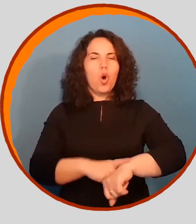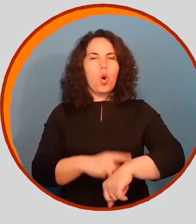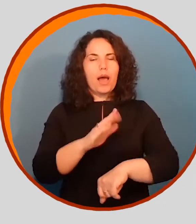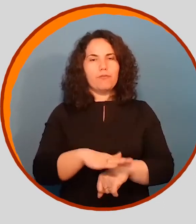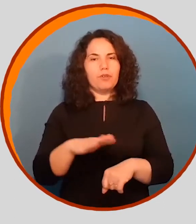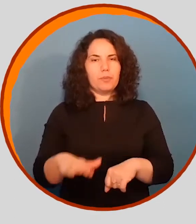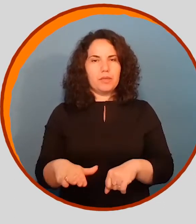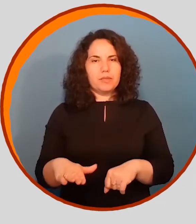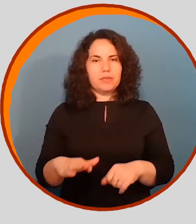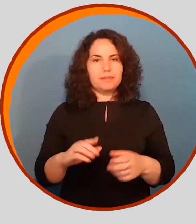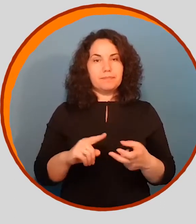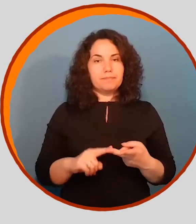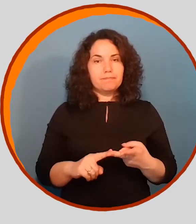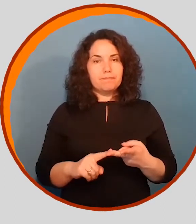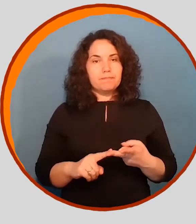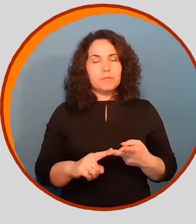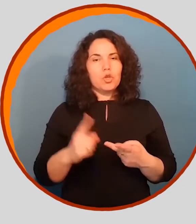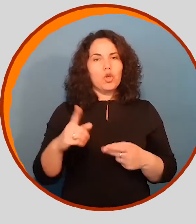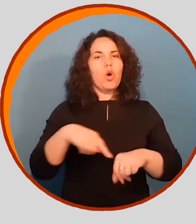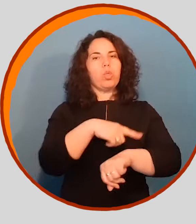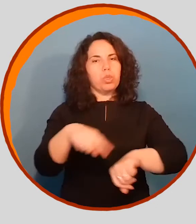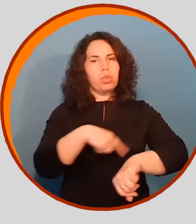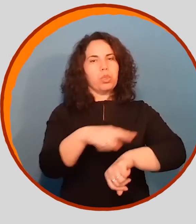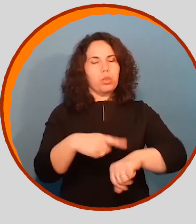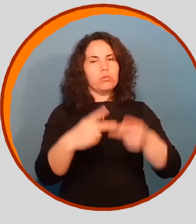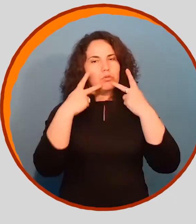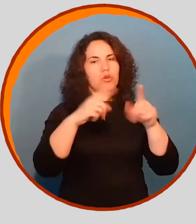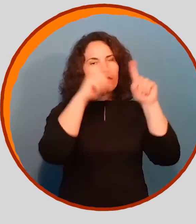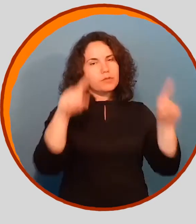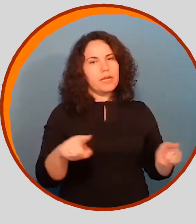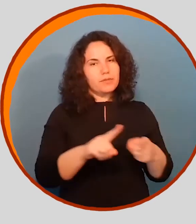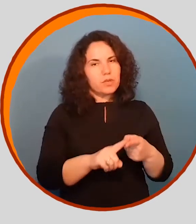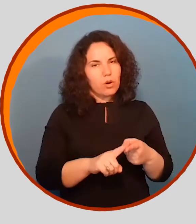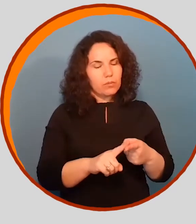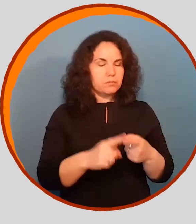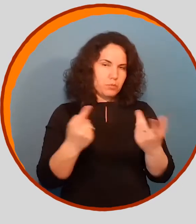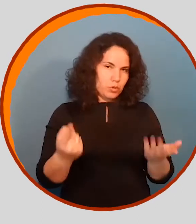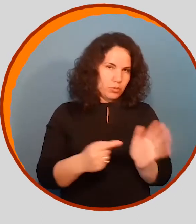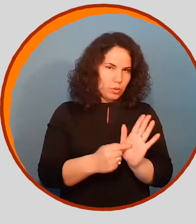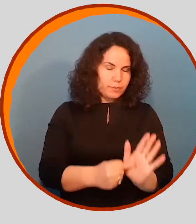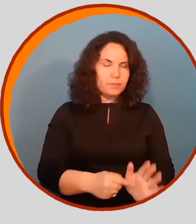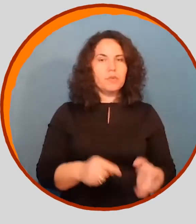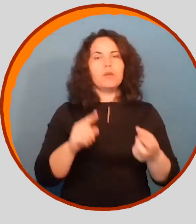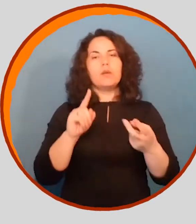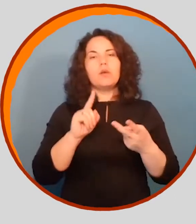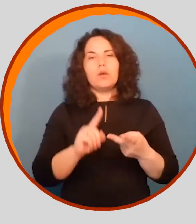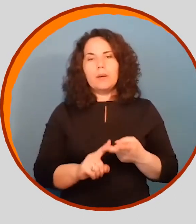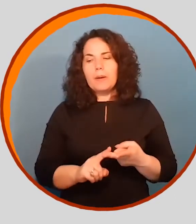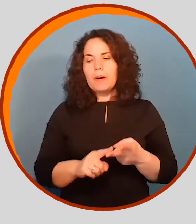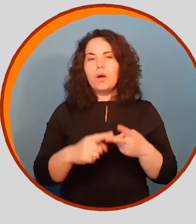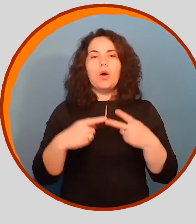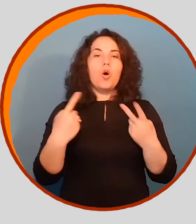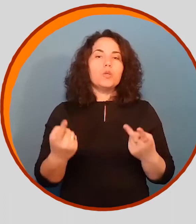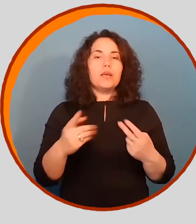të orareve të fëmijës. Të ndërtojnë mënyra menaxhimi të situatave në të